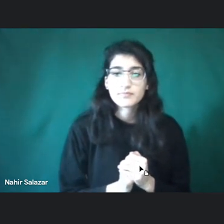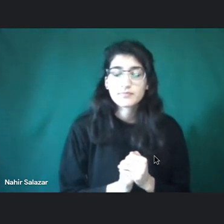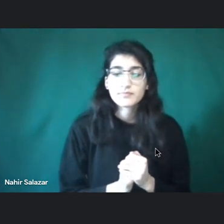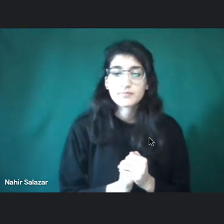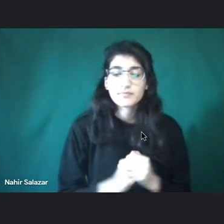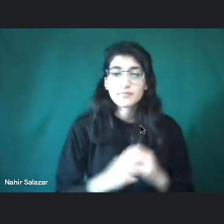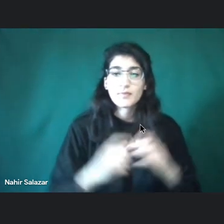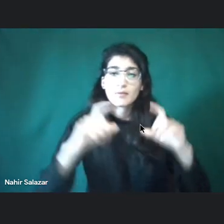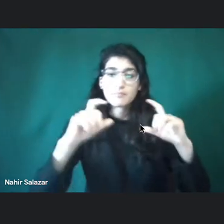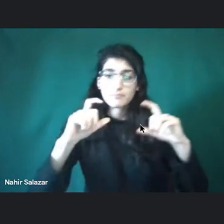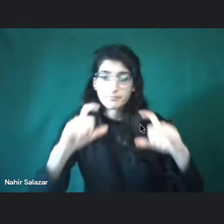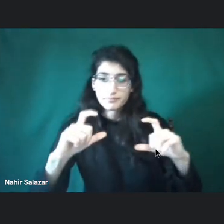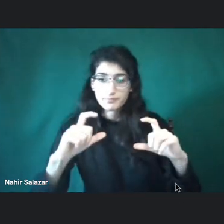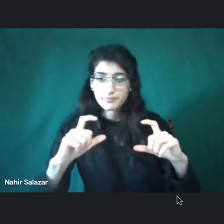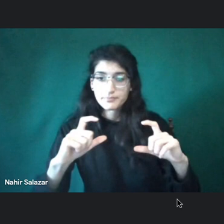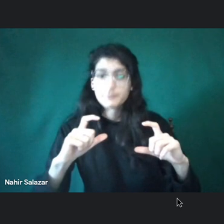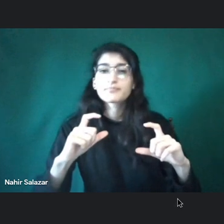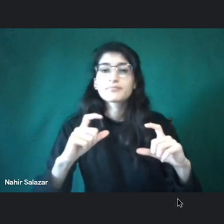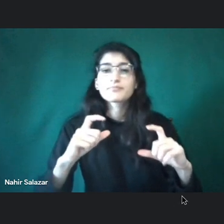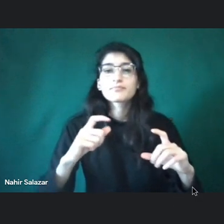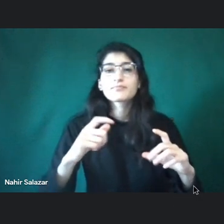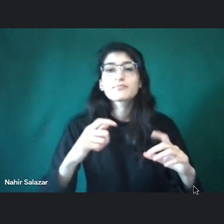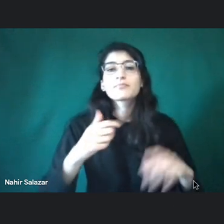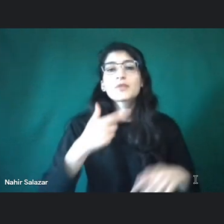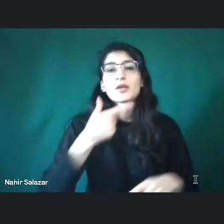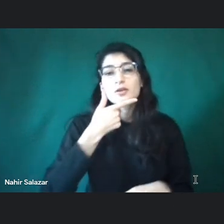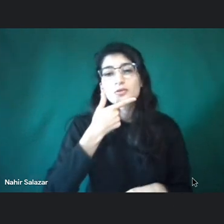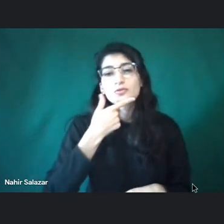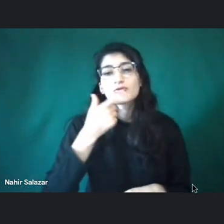Sustentable development. Muy bien.